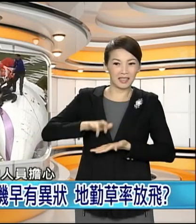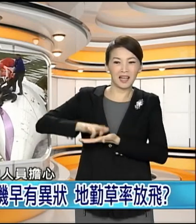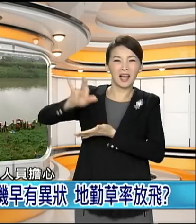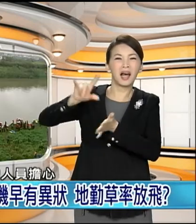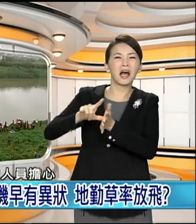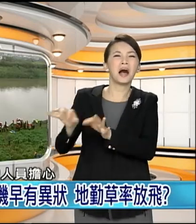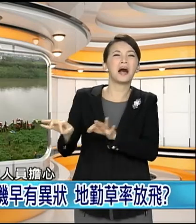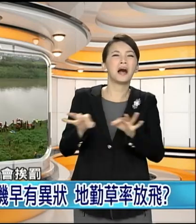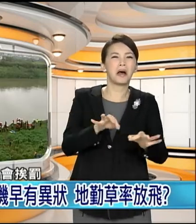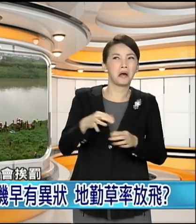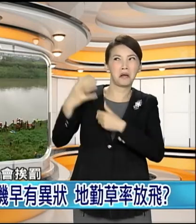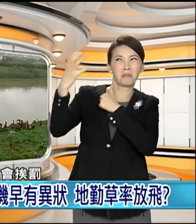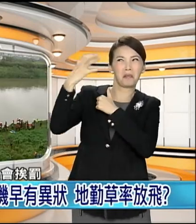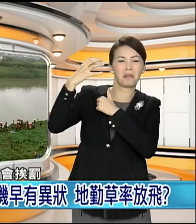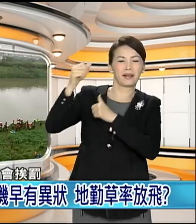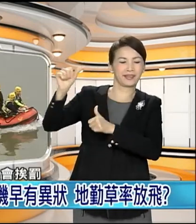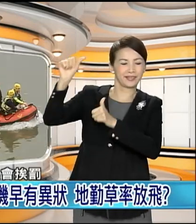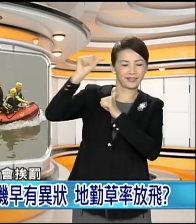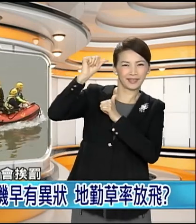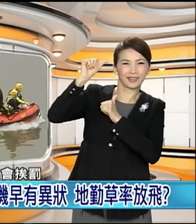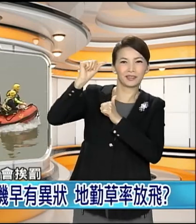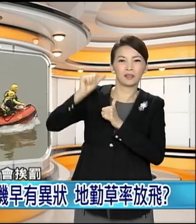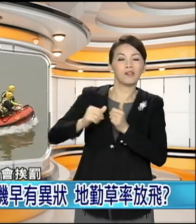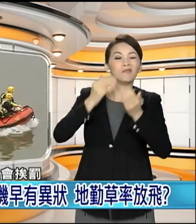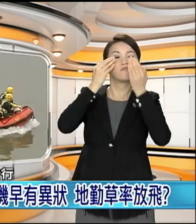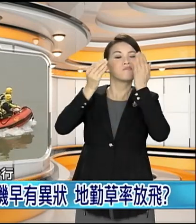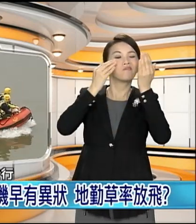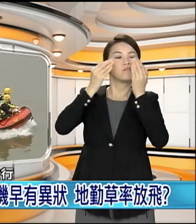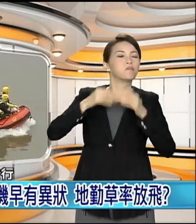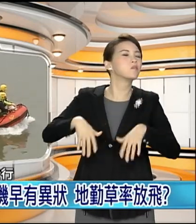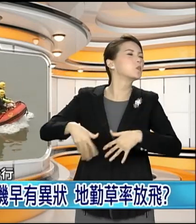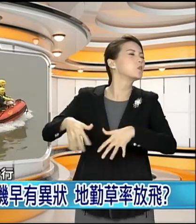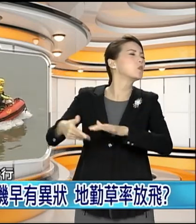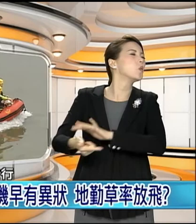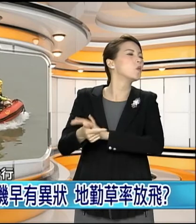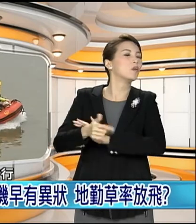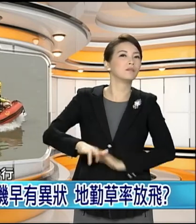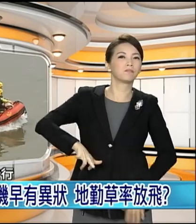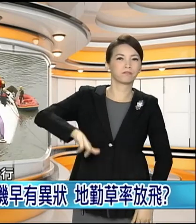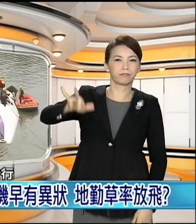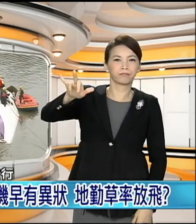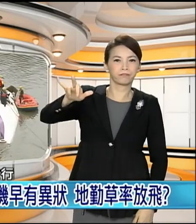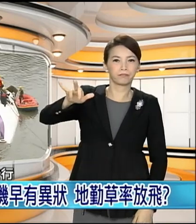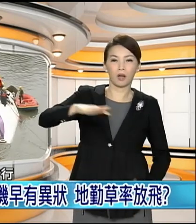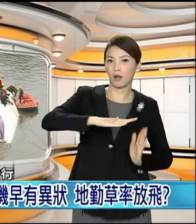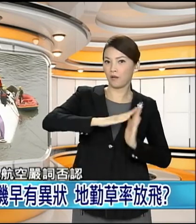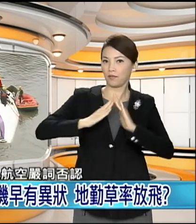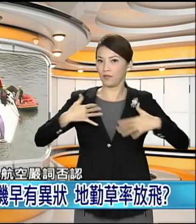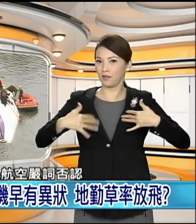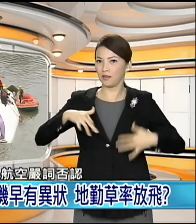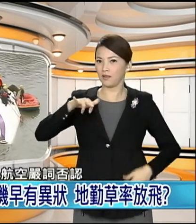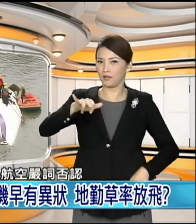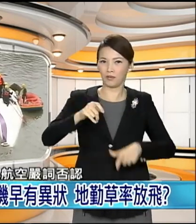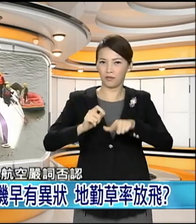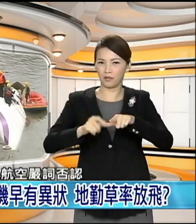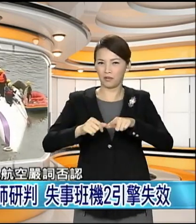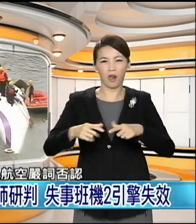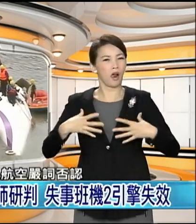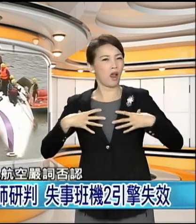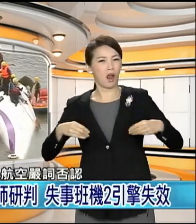员担心班机延误会挨罚，于是就草率地放行。对此，复兴航空